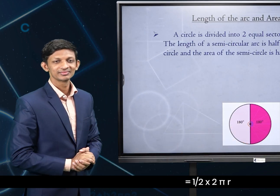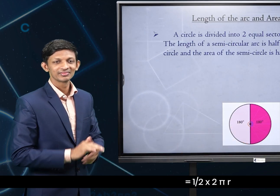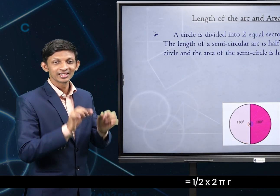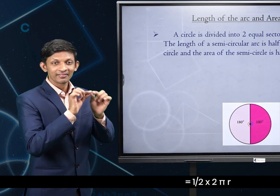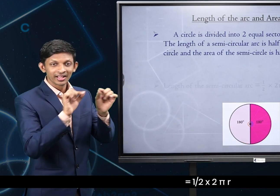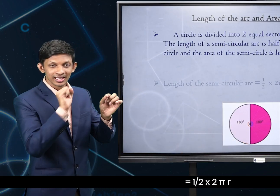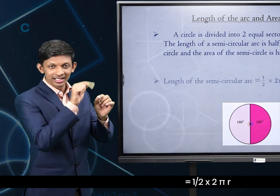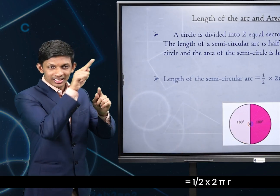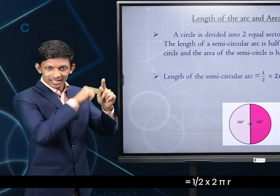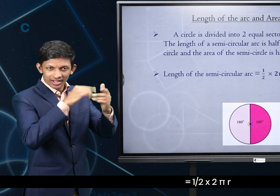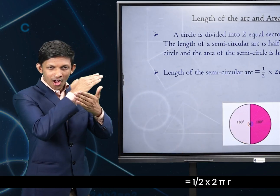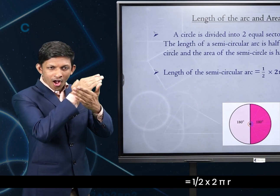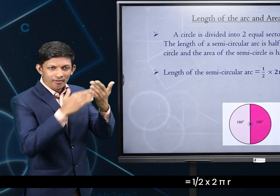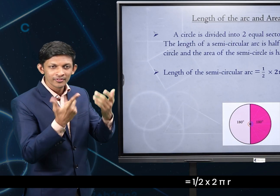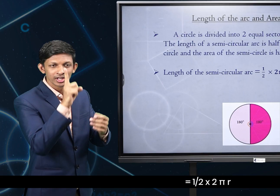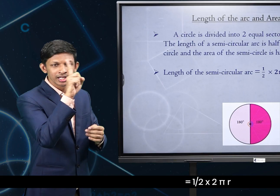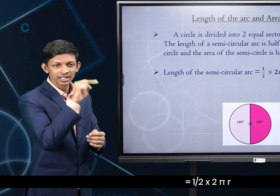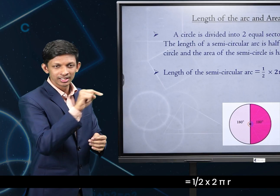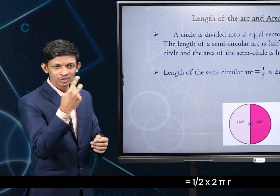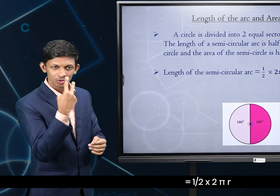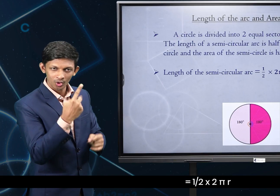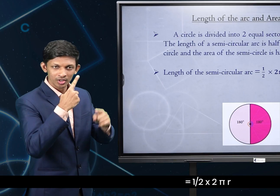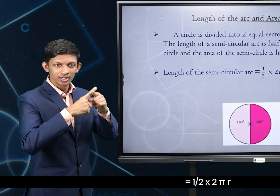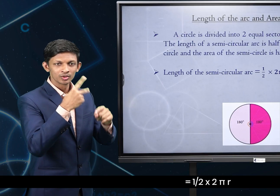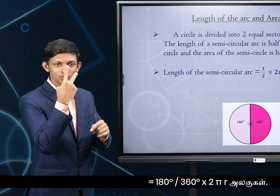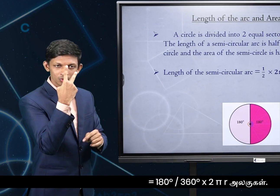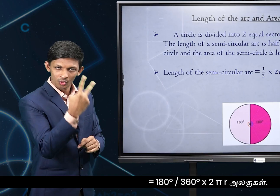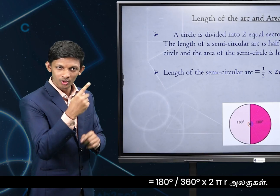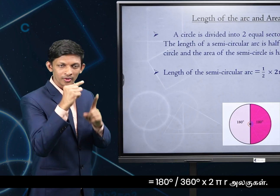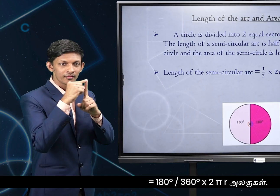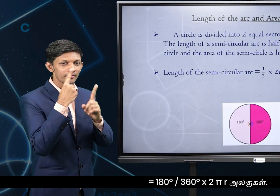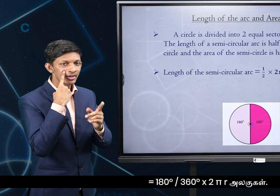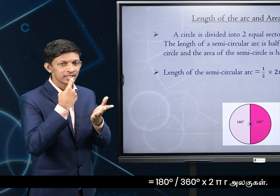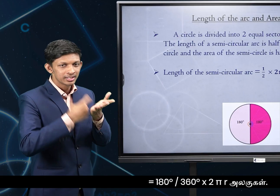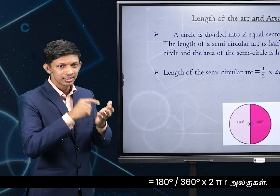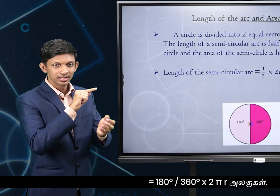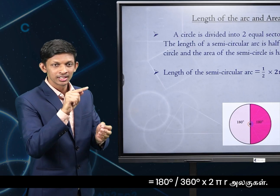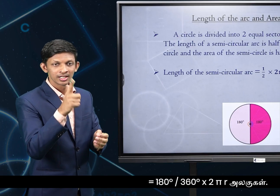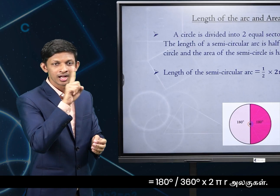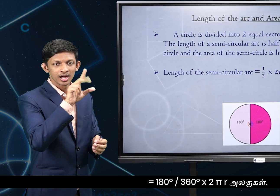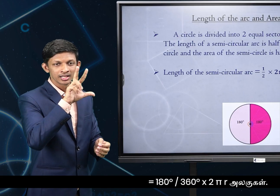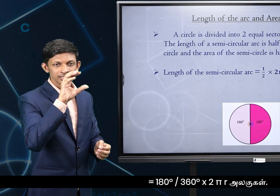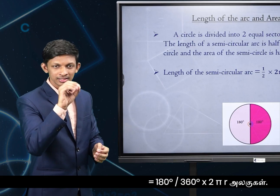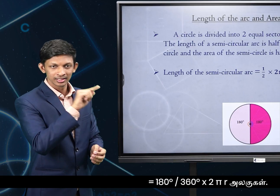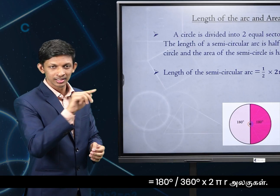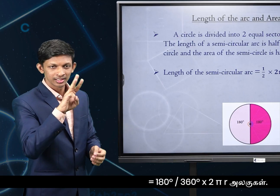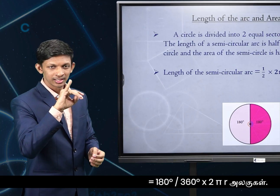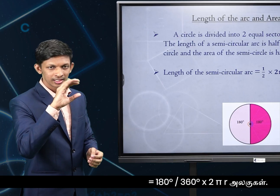ஈடு 1/2 பெருக்கல் 2 பை ஆர் ஈடு 180° கீழ் 360°